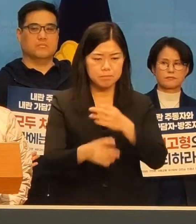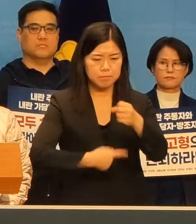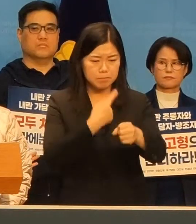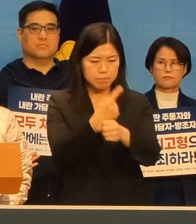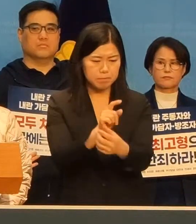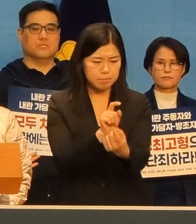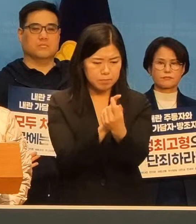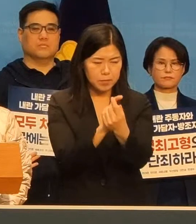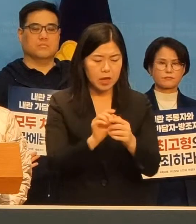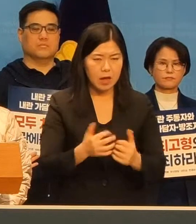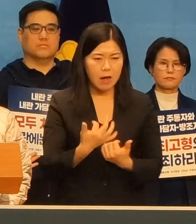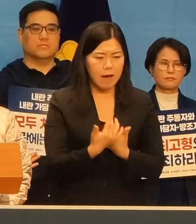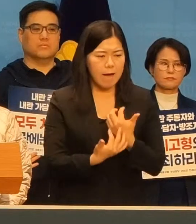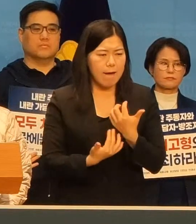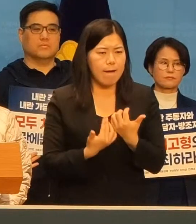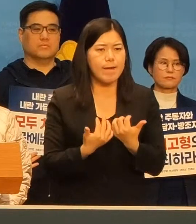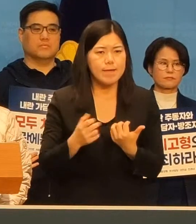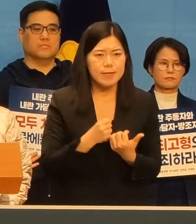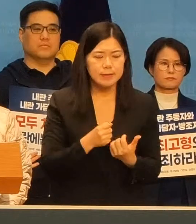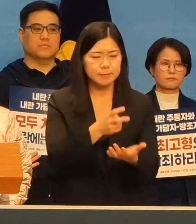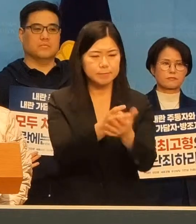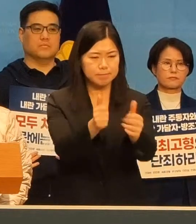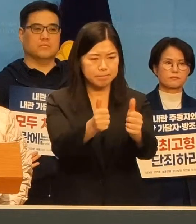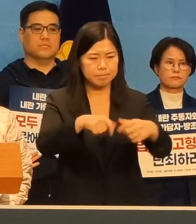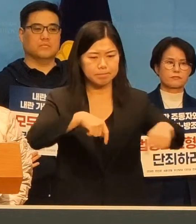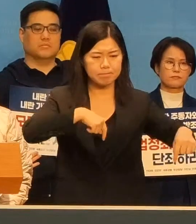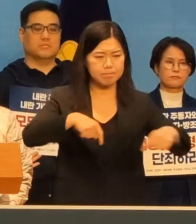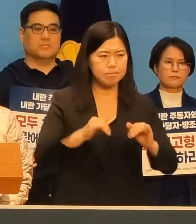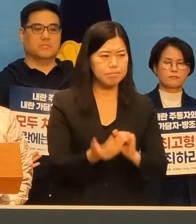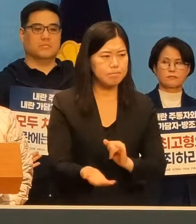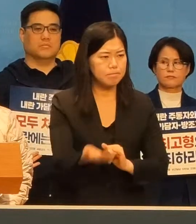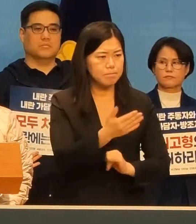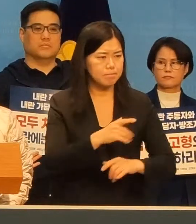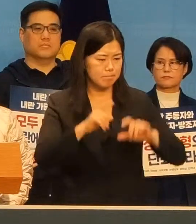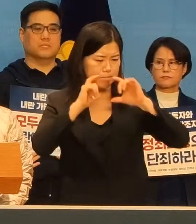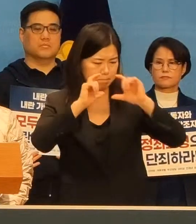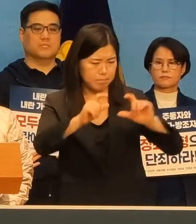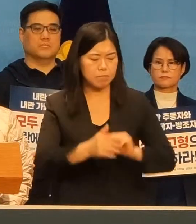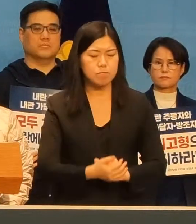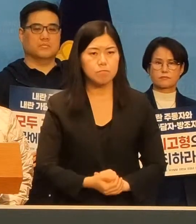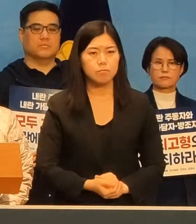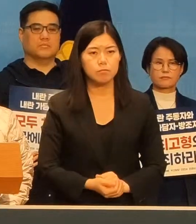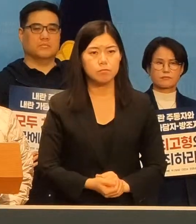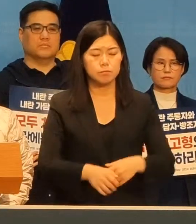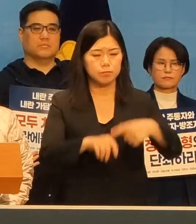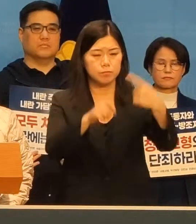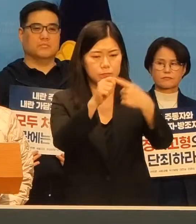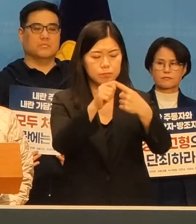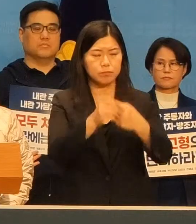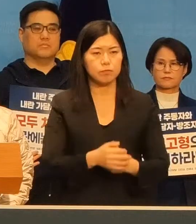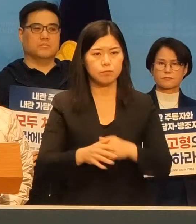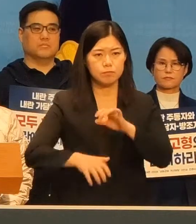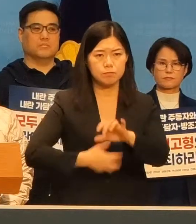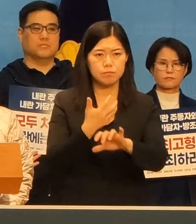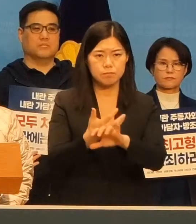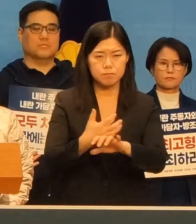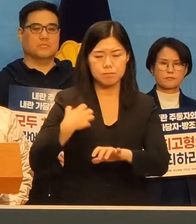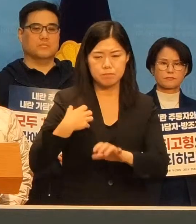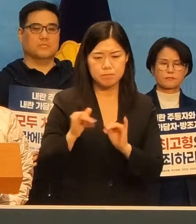않은 분노를 담아 사법부와 정치권에 엄중히 경고합니다. 첫째, 내란